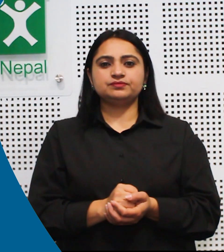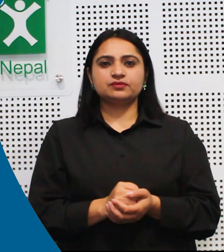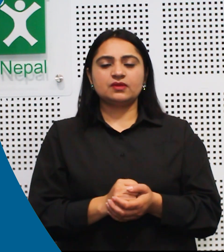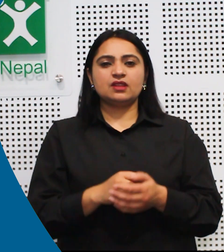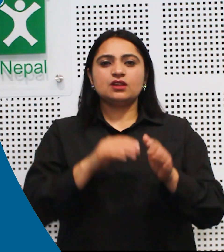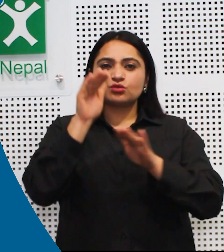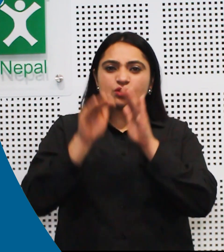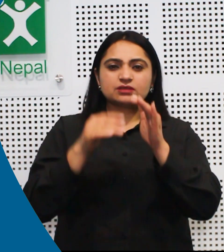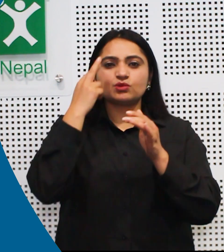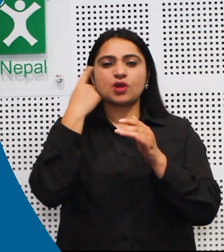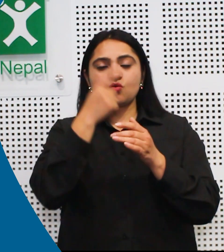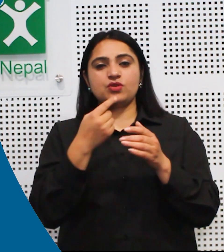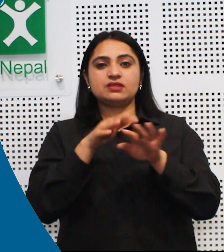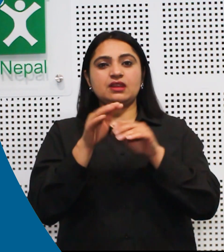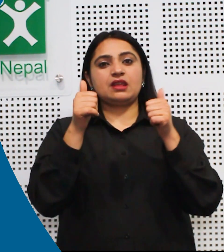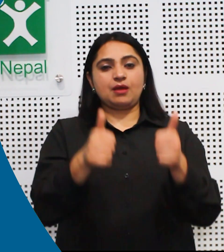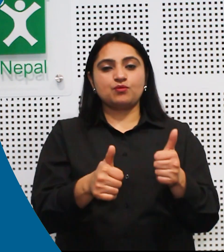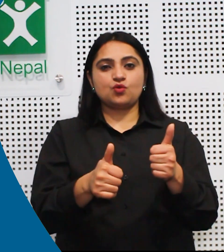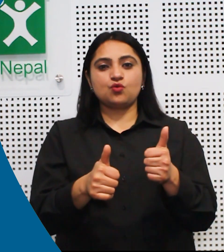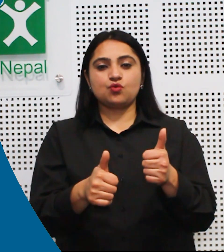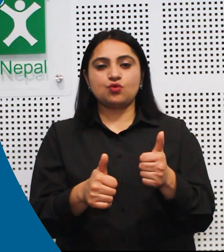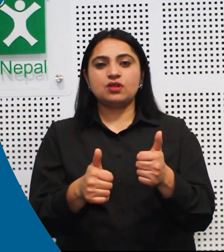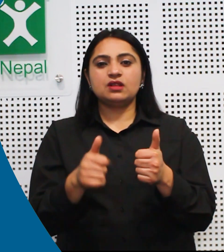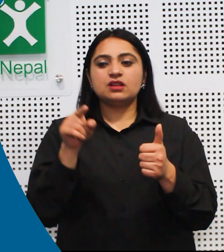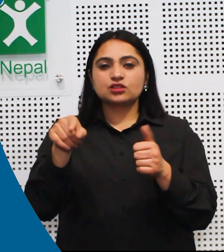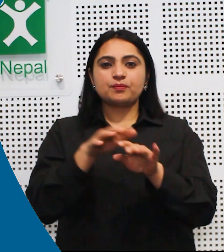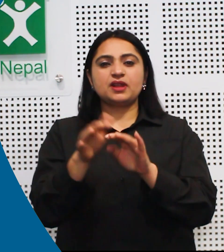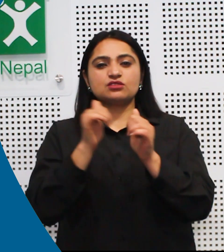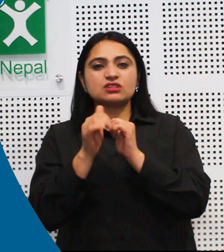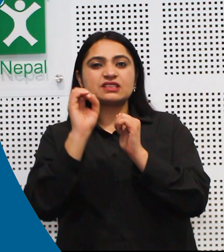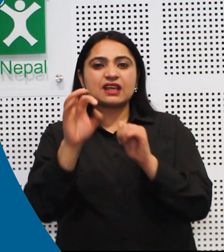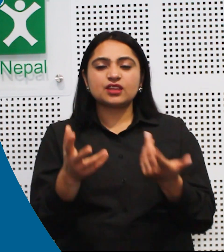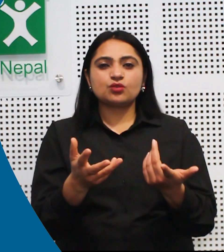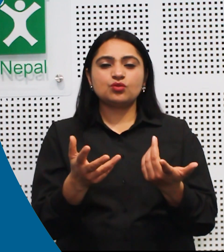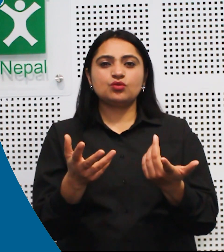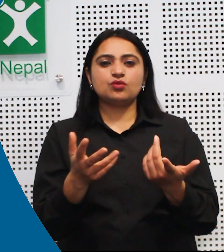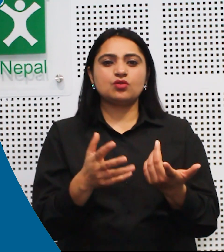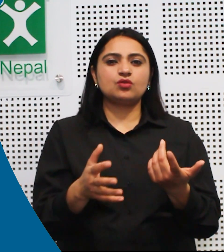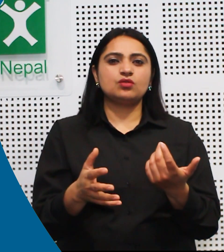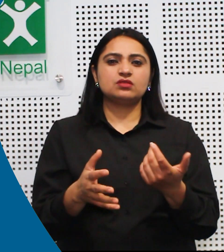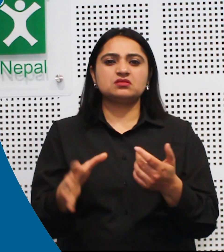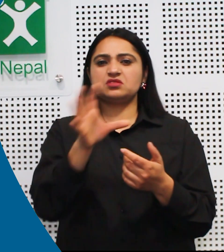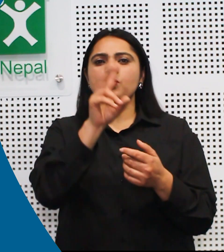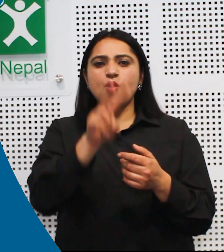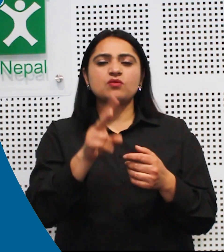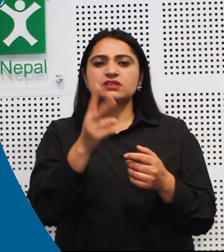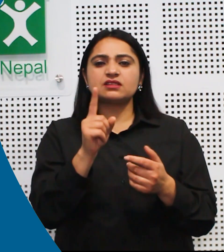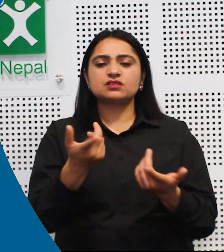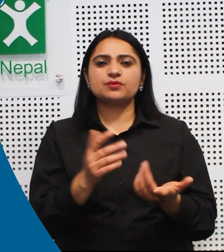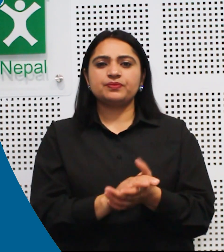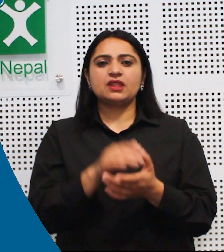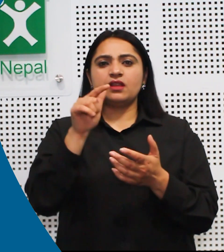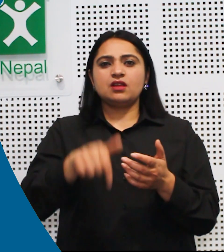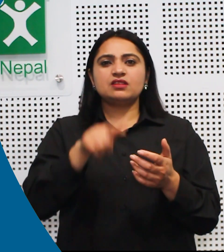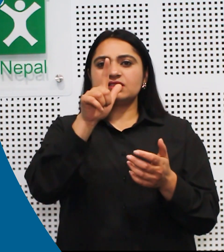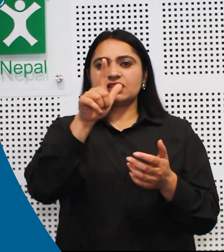राम्रो अथवा कोही प्रारम्भिक चरणबाटै तपाईँहरूले सरसल्लाह सुझाव दिइराख्नु परेको त्यस्तो हो कि सबैको अवस्था उस्तै हो? होइन, अहिले त अब जस्तै